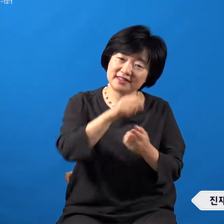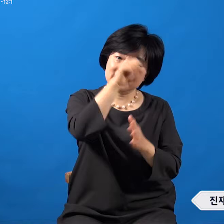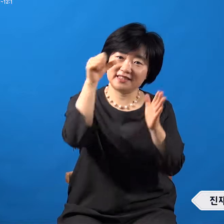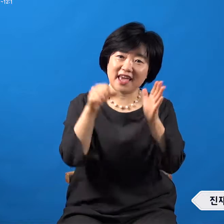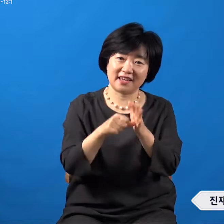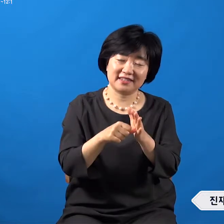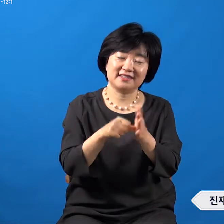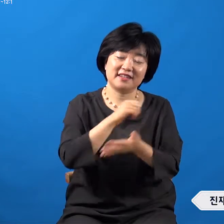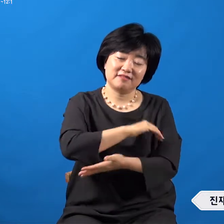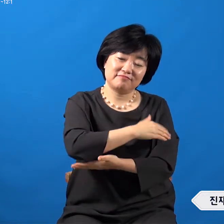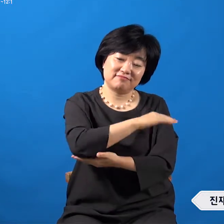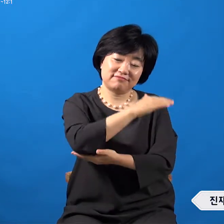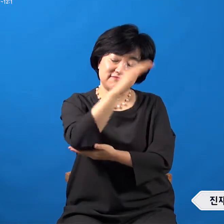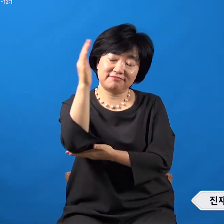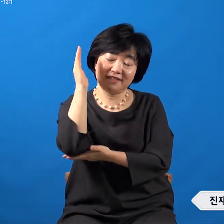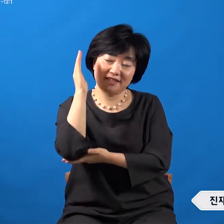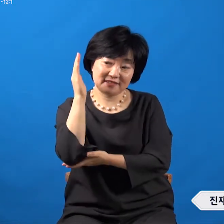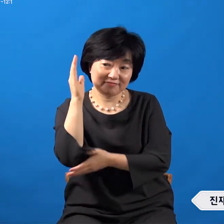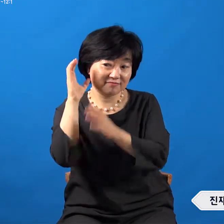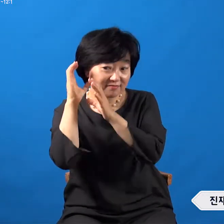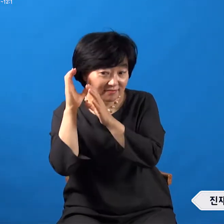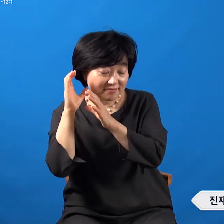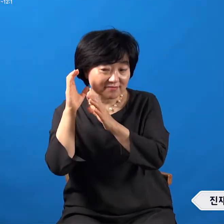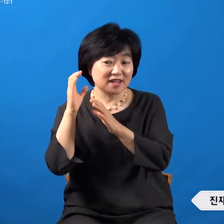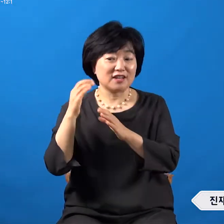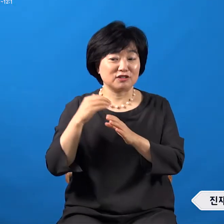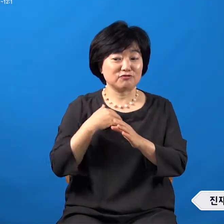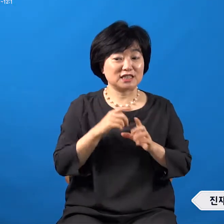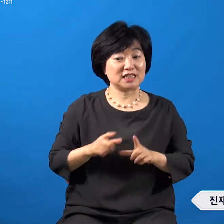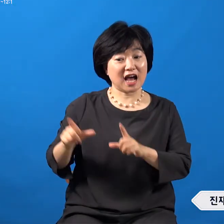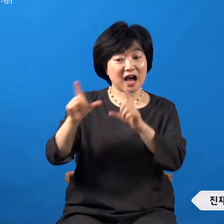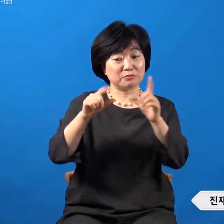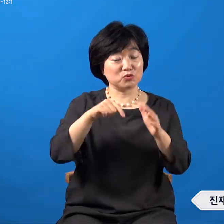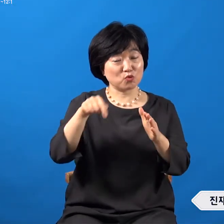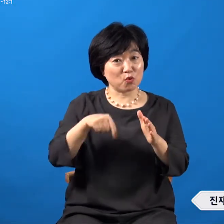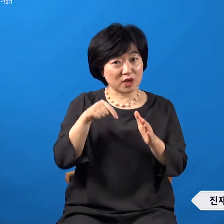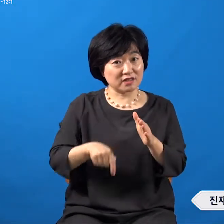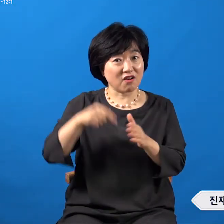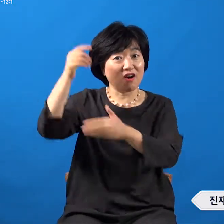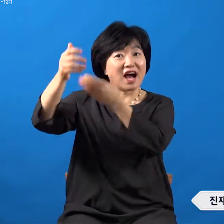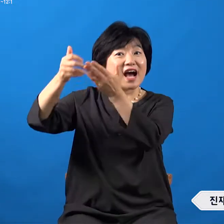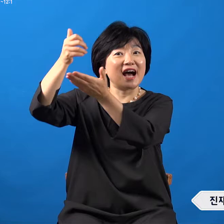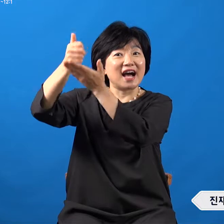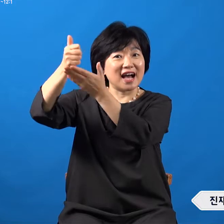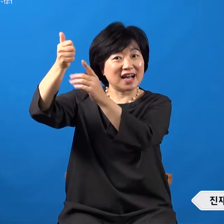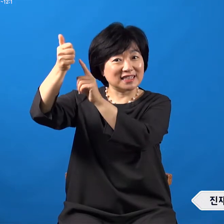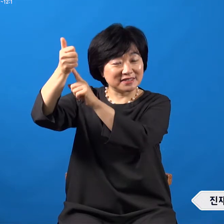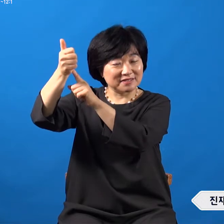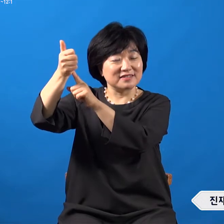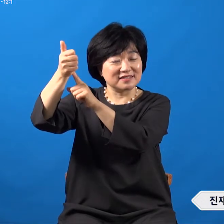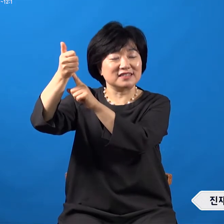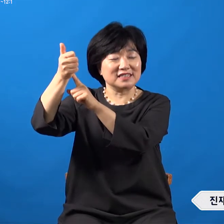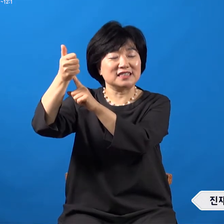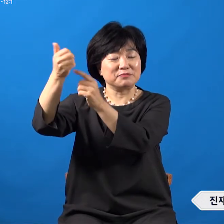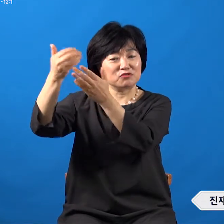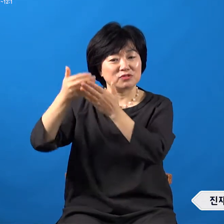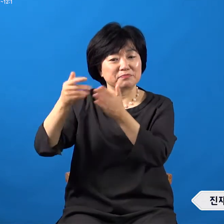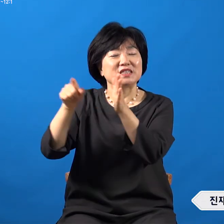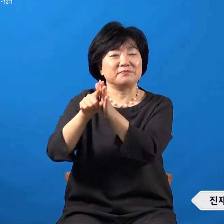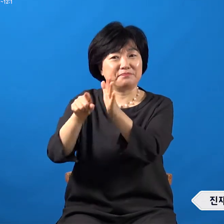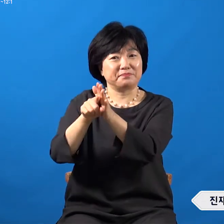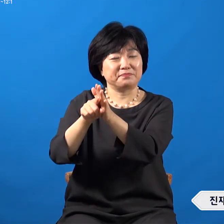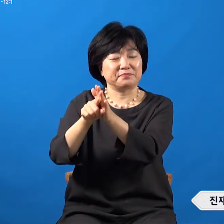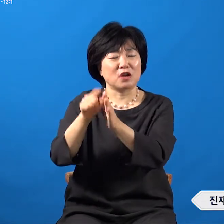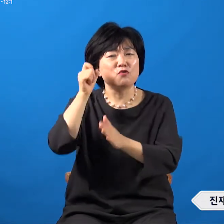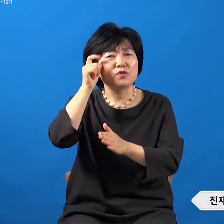삶 속에서 하나님의 말씀을 듣고자 합니다. 위대한 하나님의 사람 아브라함,